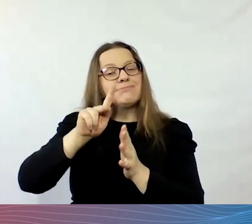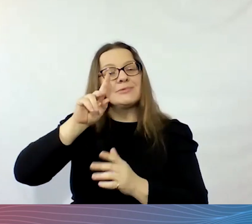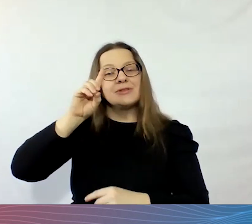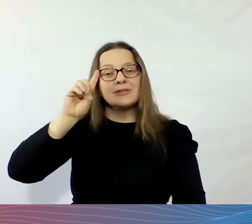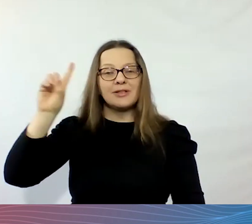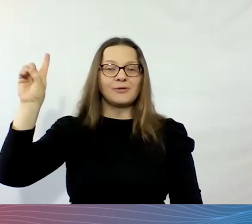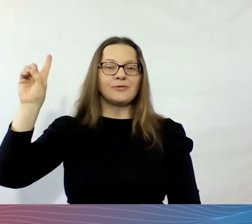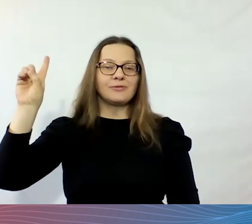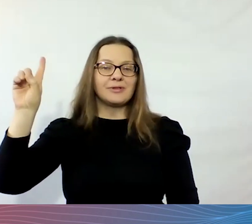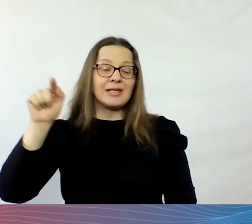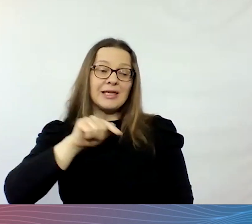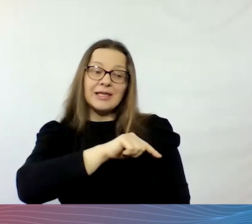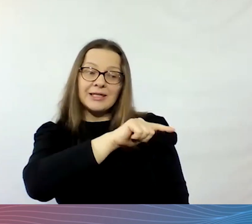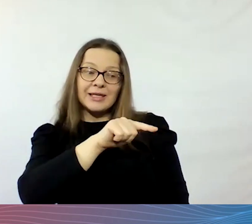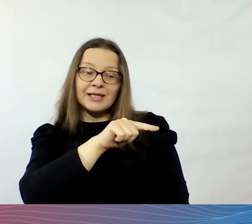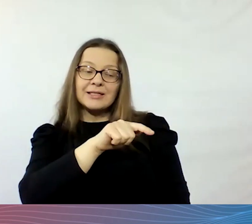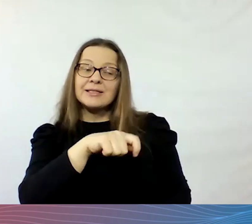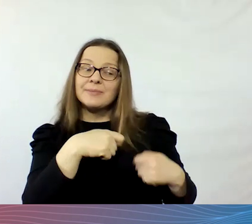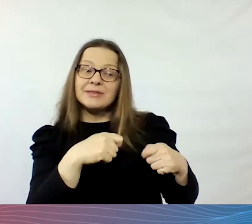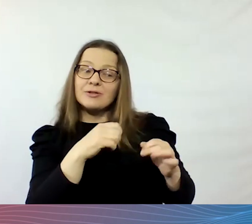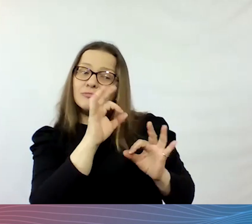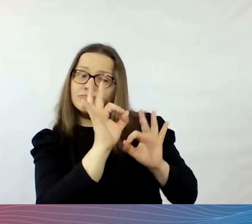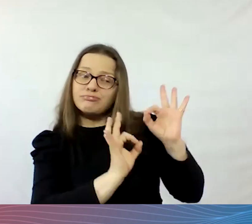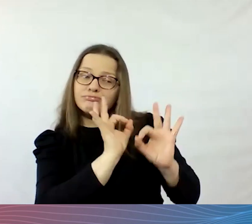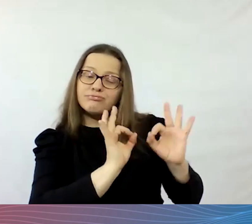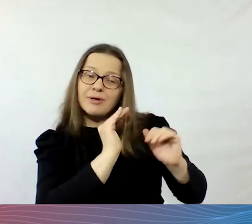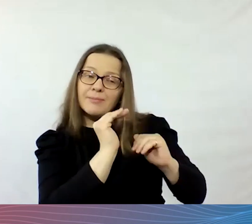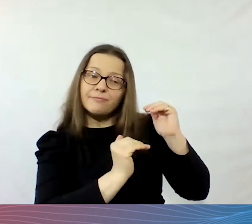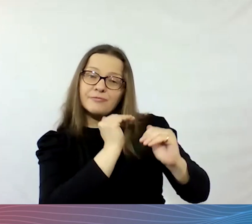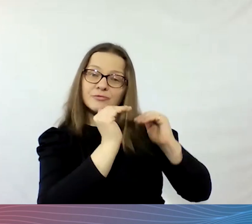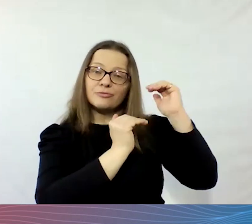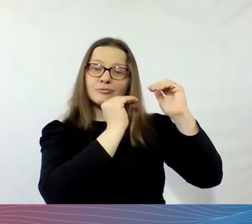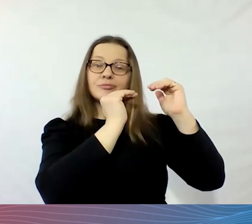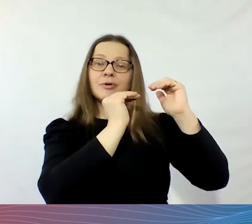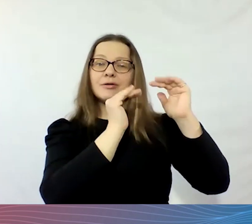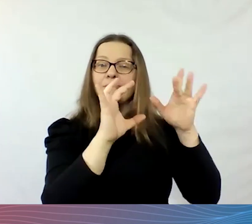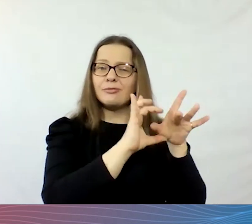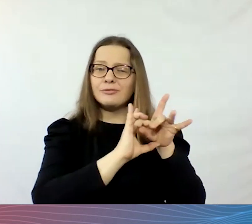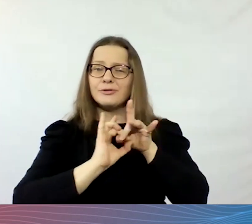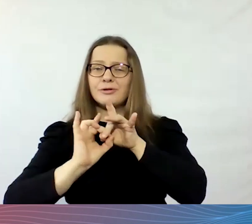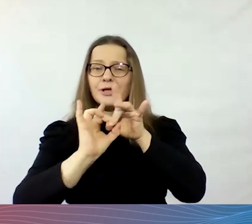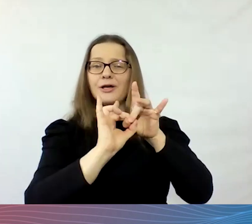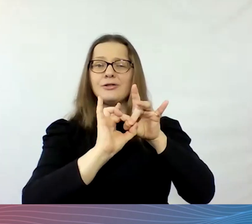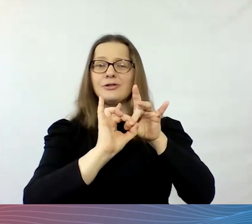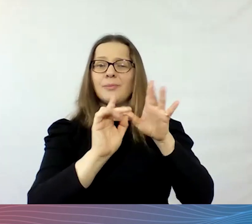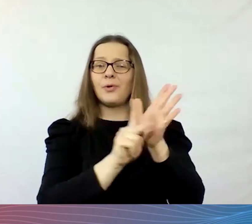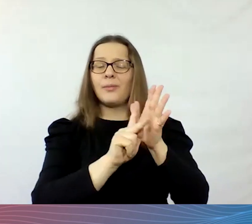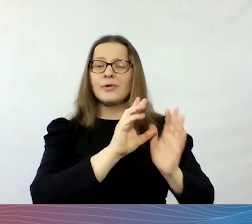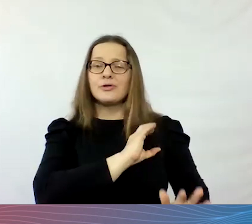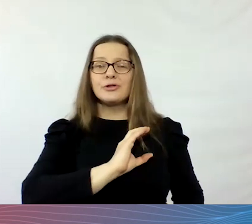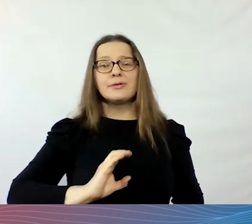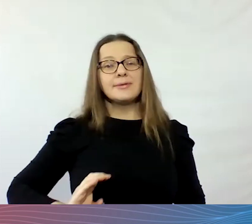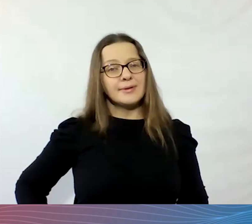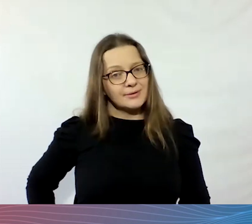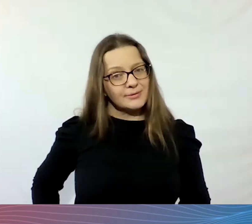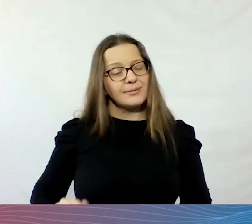aperfeiçoados na unidade. Então Deus quer produzir essa unidade no corpo de Cristo. Quer produzir essa unidade, irmãos,